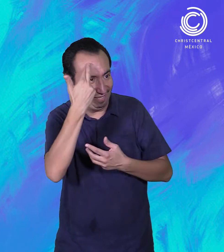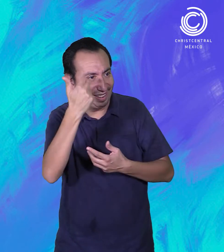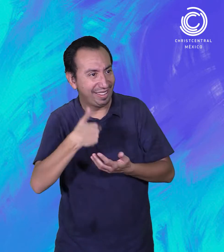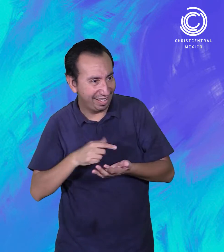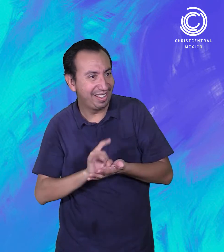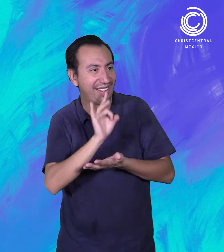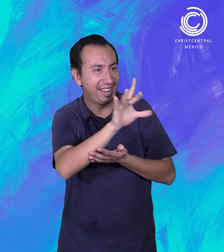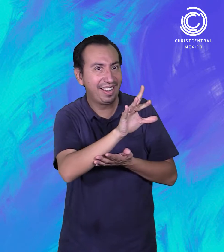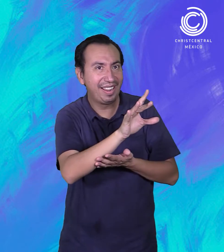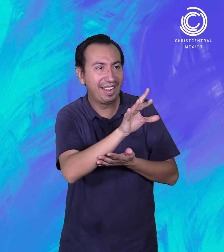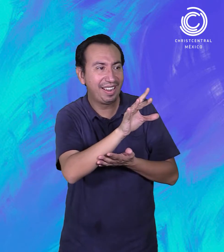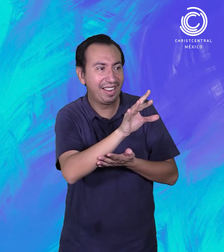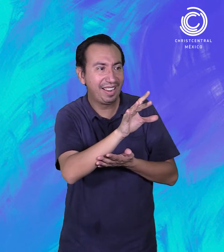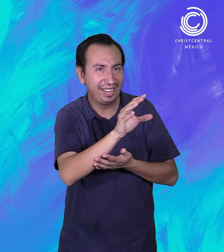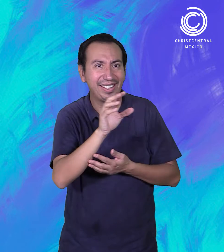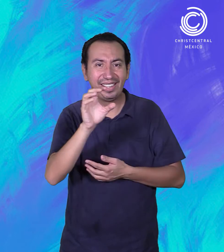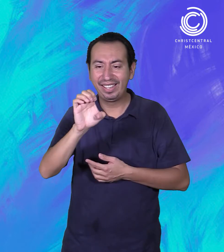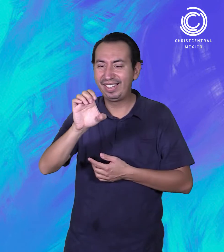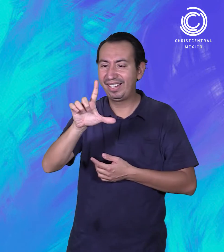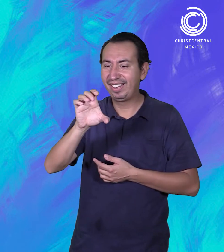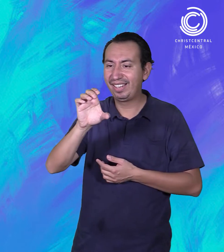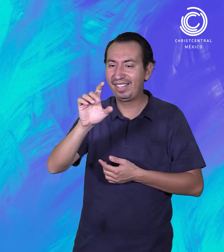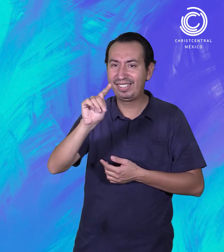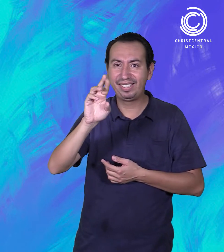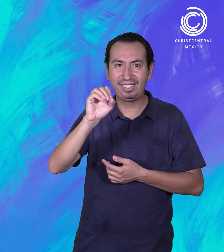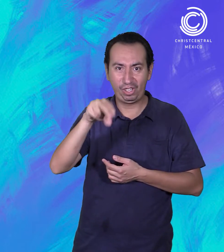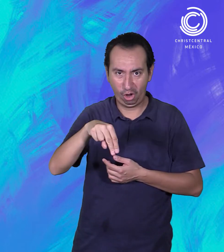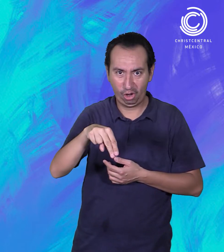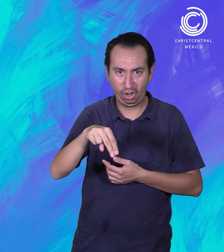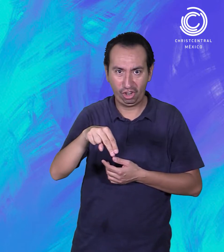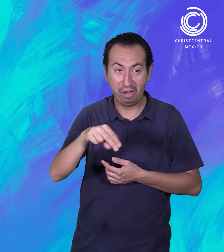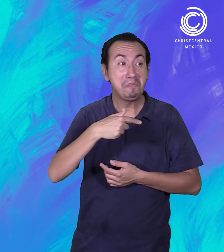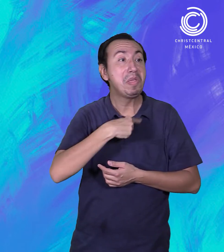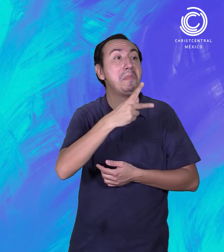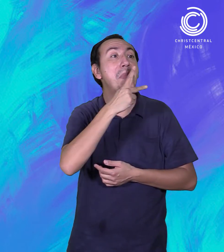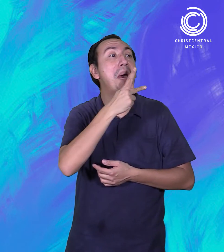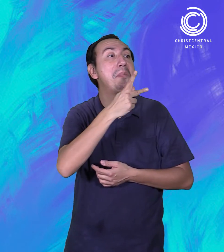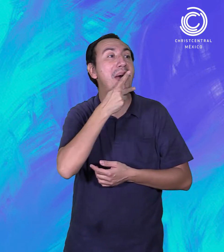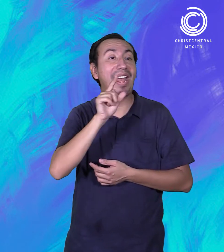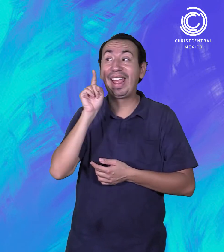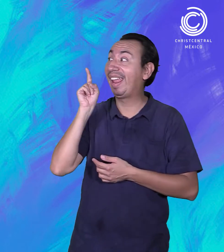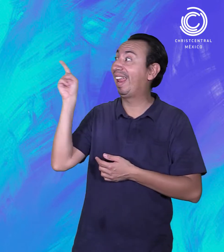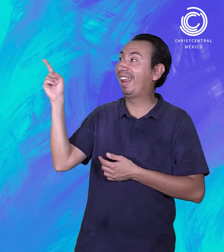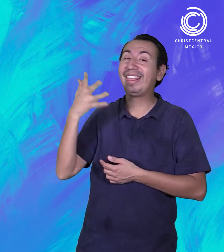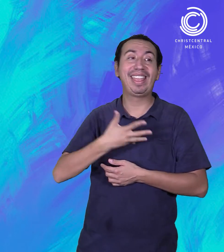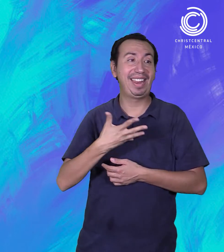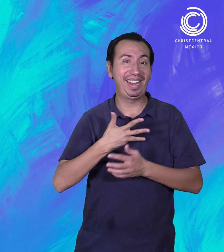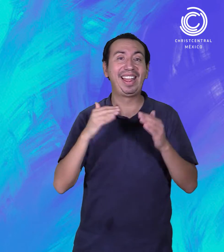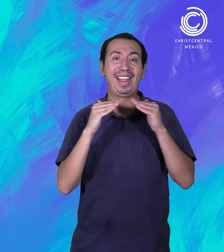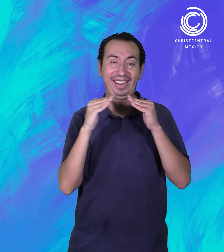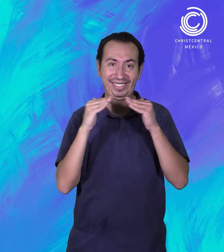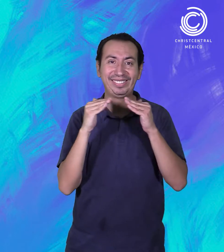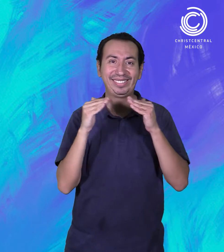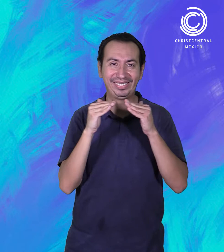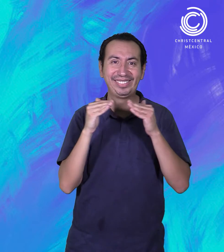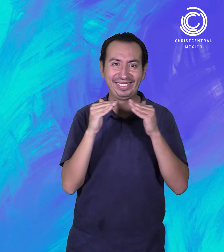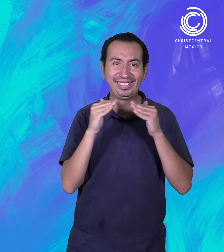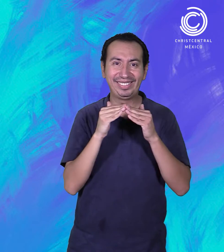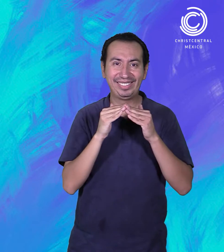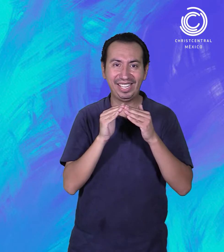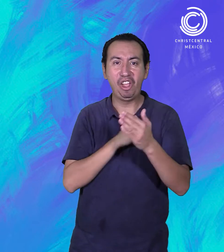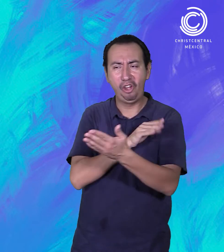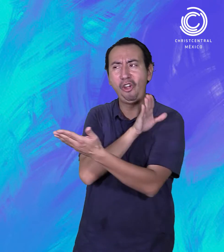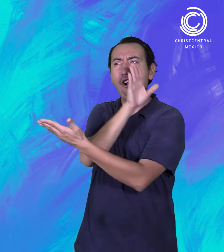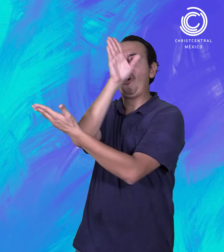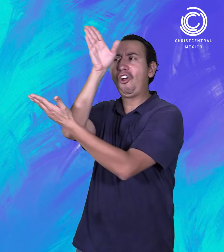microondas. Este electrón que yo te había dicho lo tenía mi padre ahí en la casa, y en cuanto llegué a